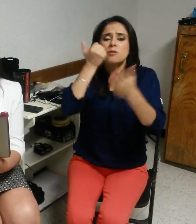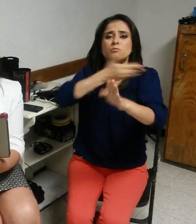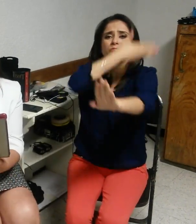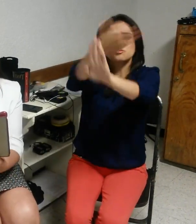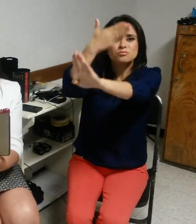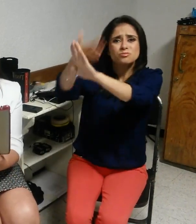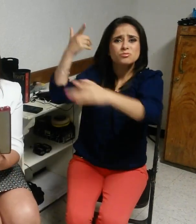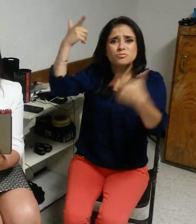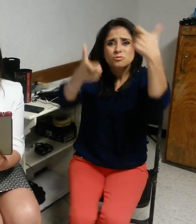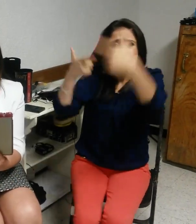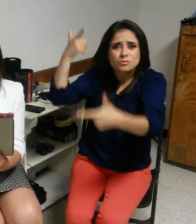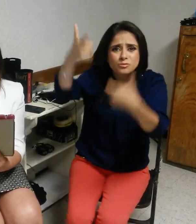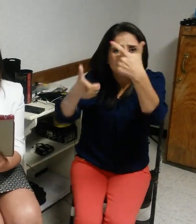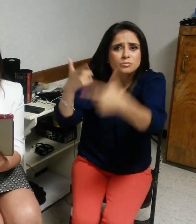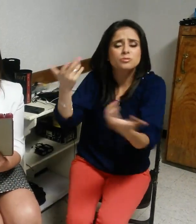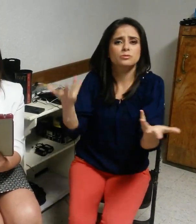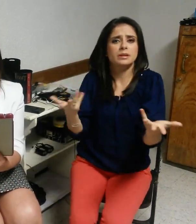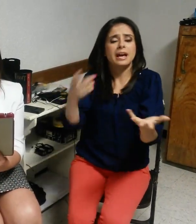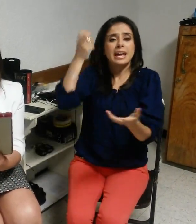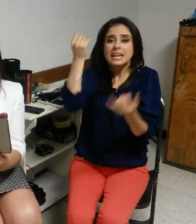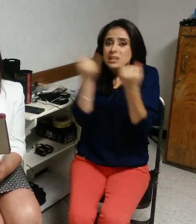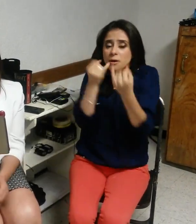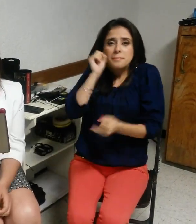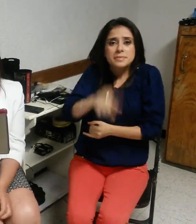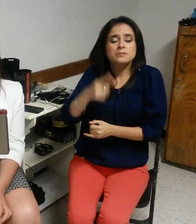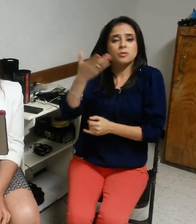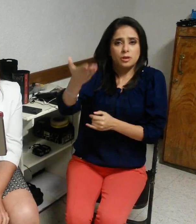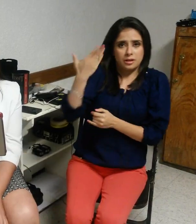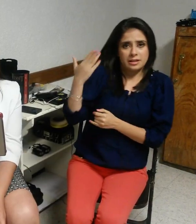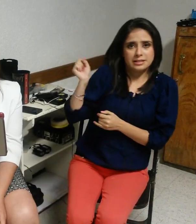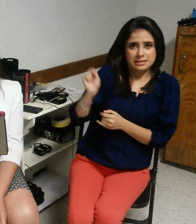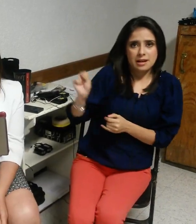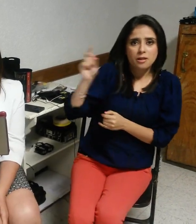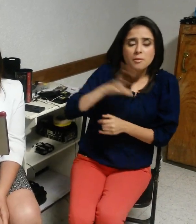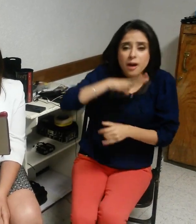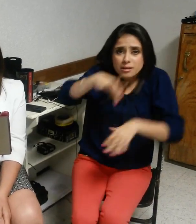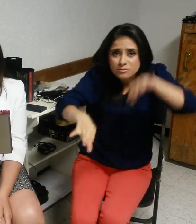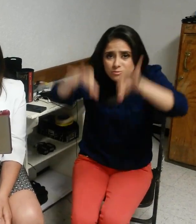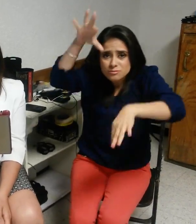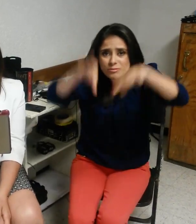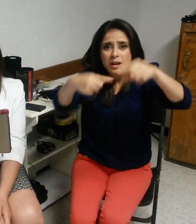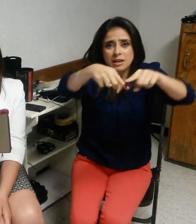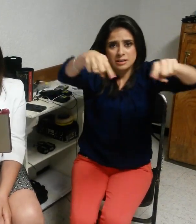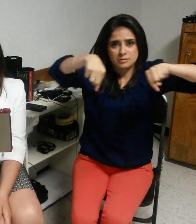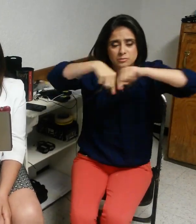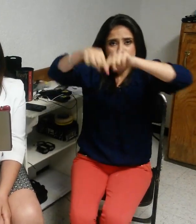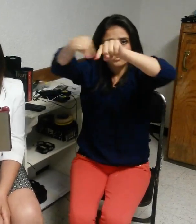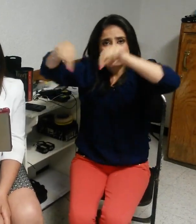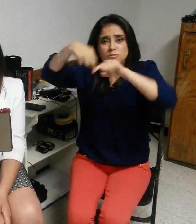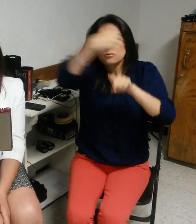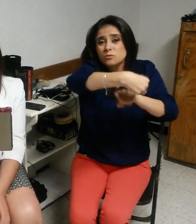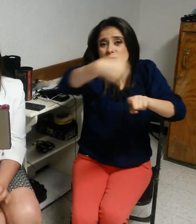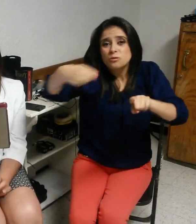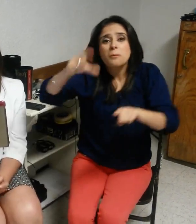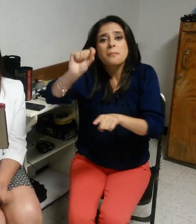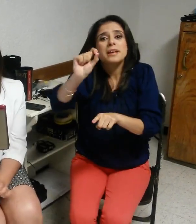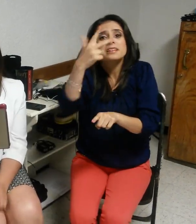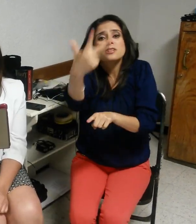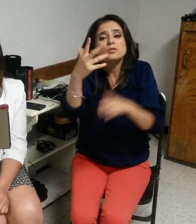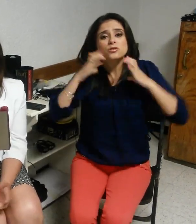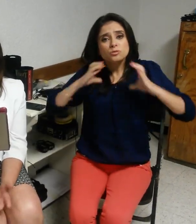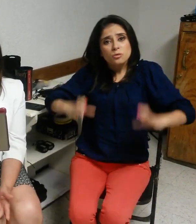Además, este fin de semana se encontraron varias fosas clandestinas con 28 cadáveres donde se sospecha que